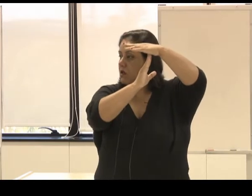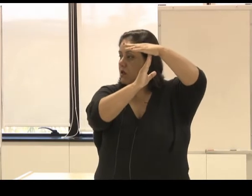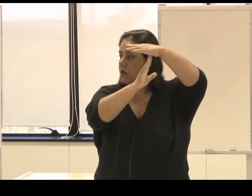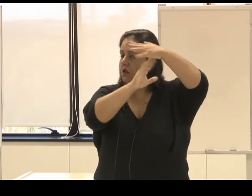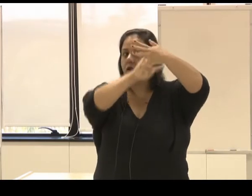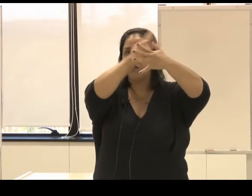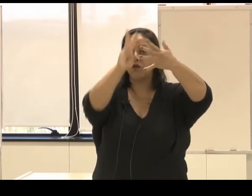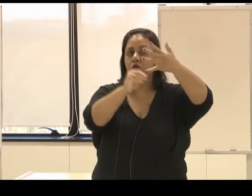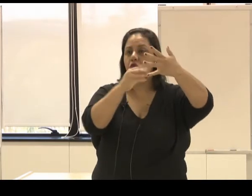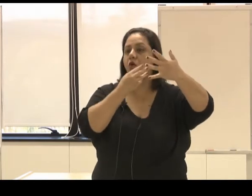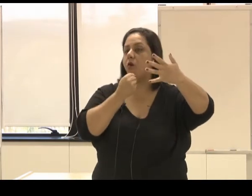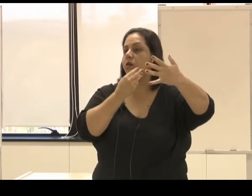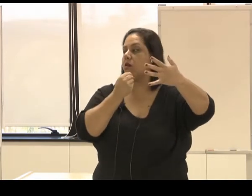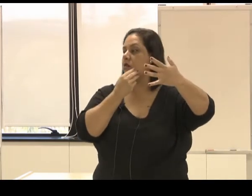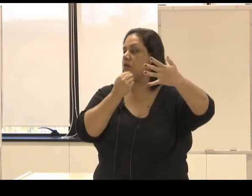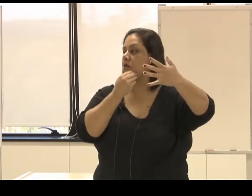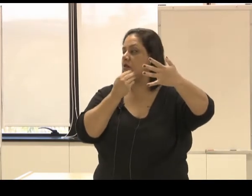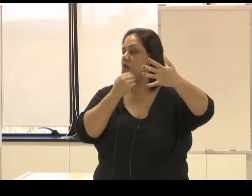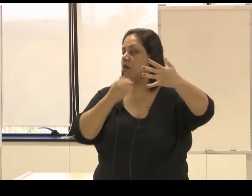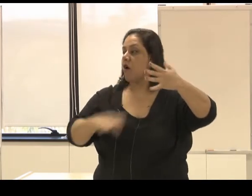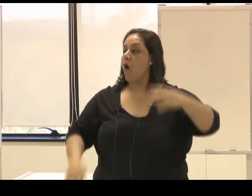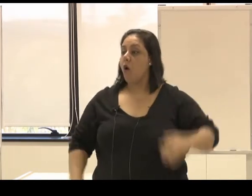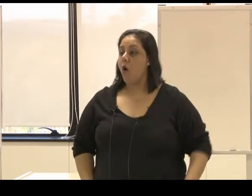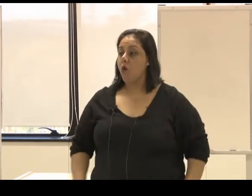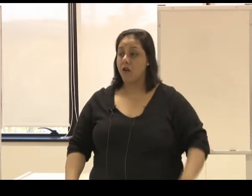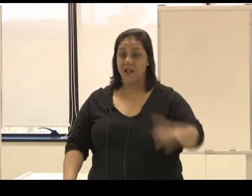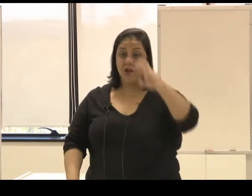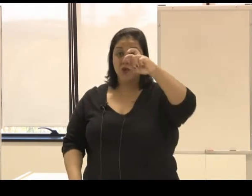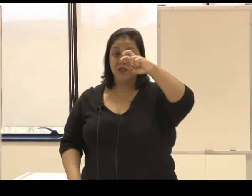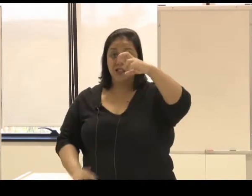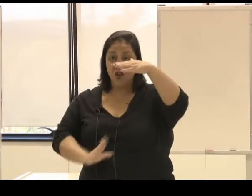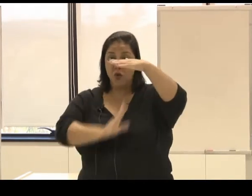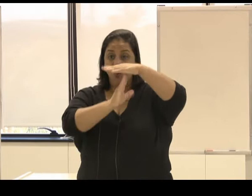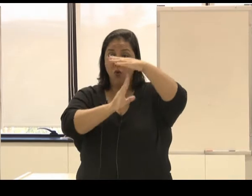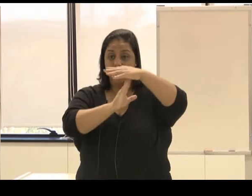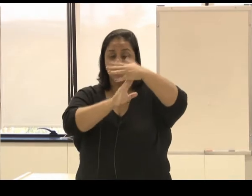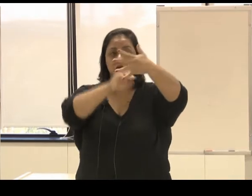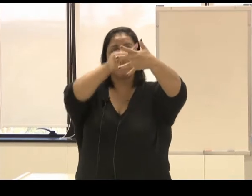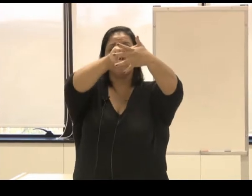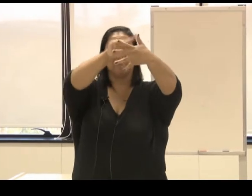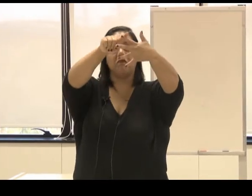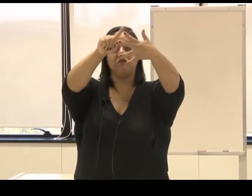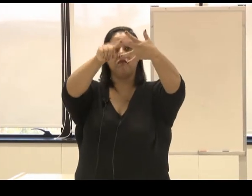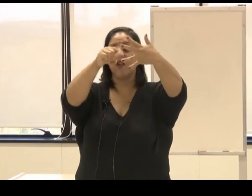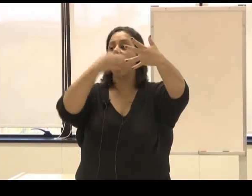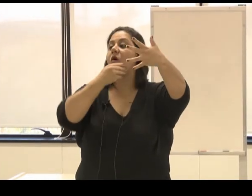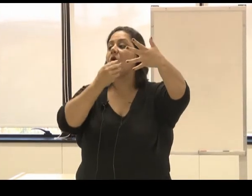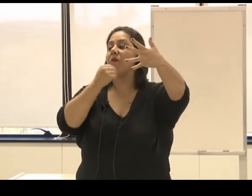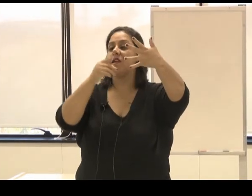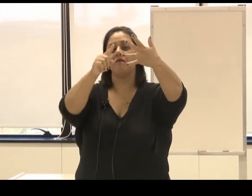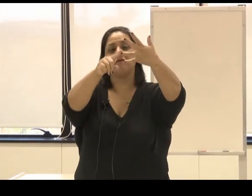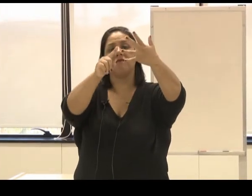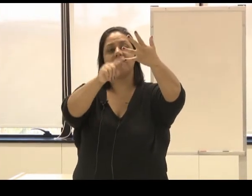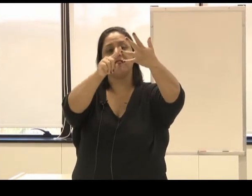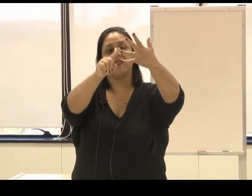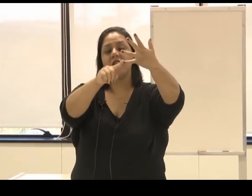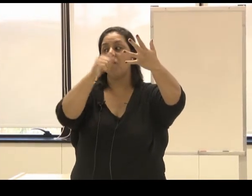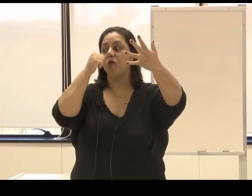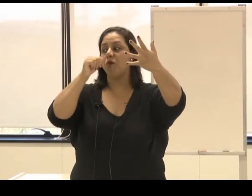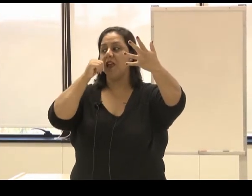tudo homem. Ou os 5 últimos, homem,